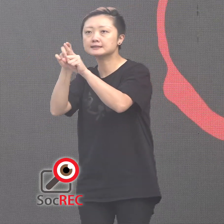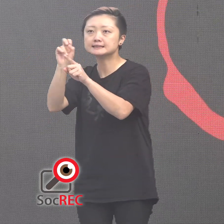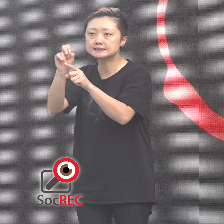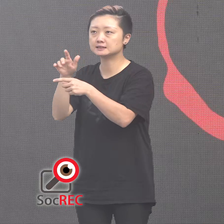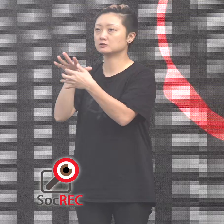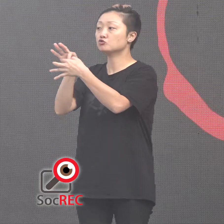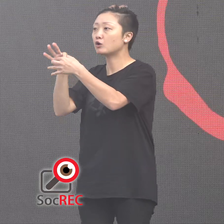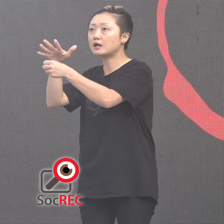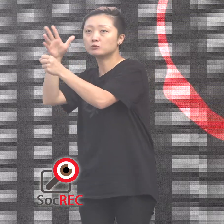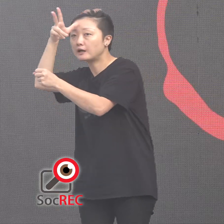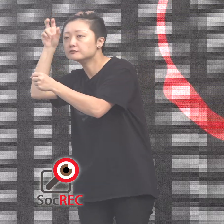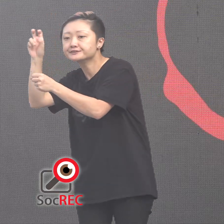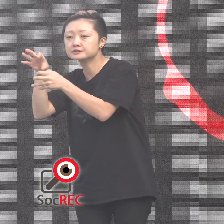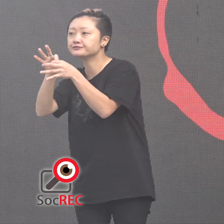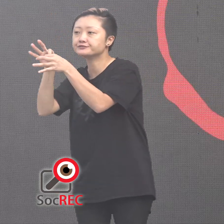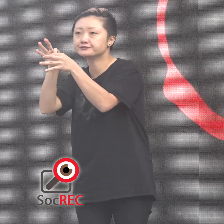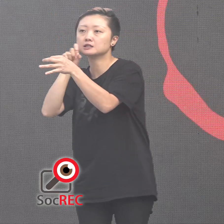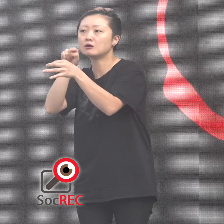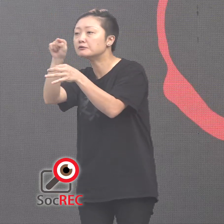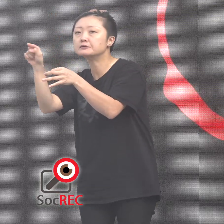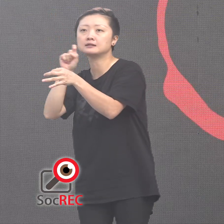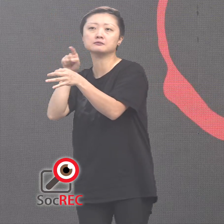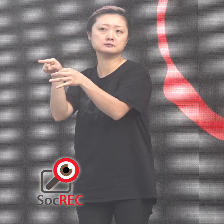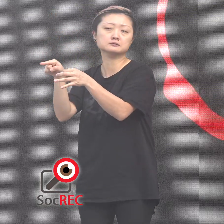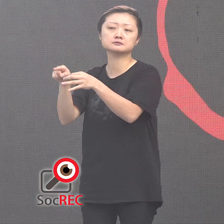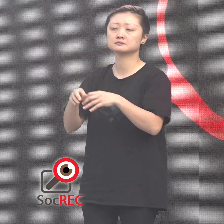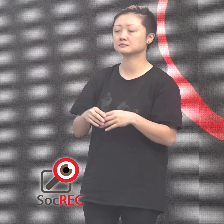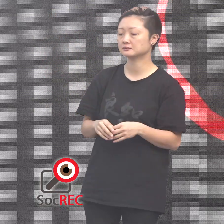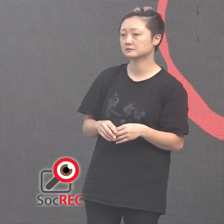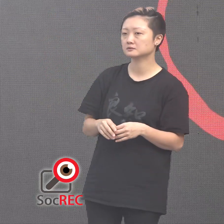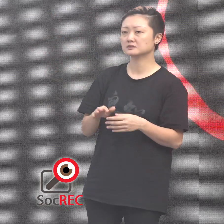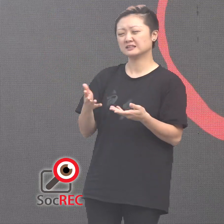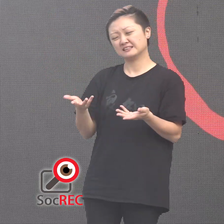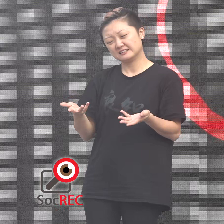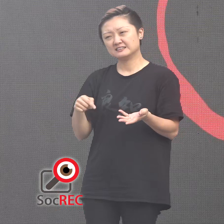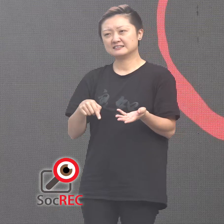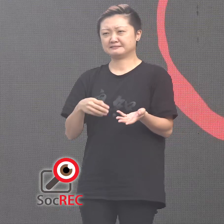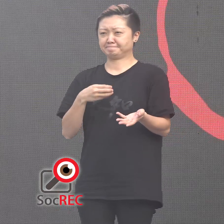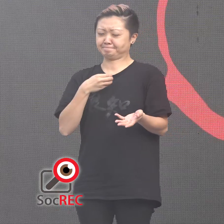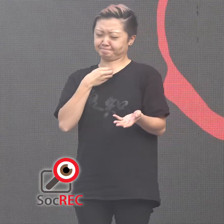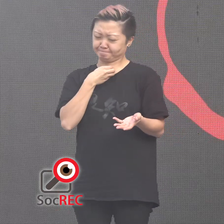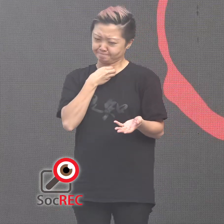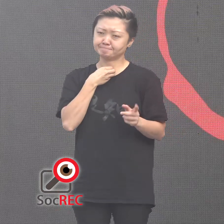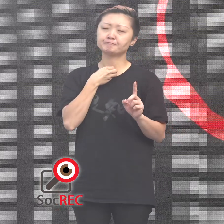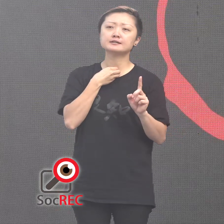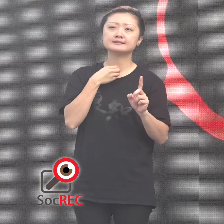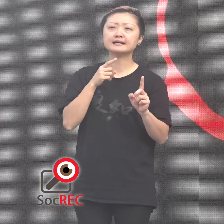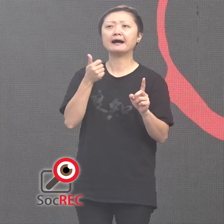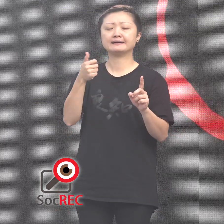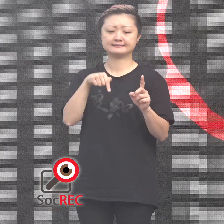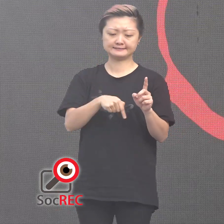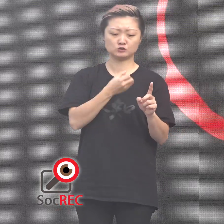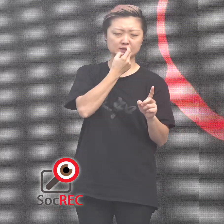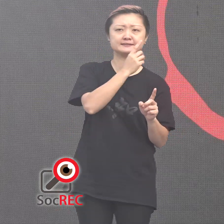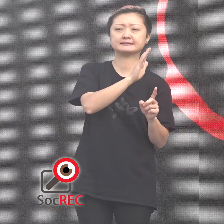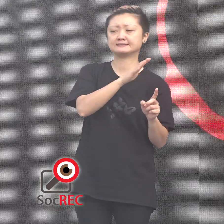雖然大家即都有一樣不是那麼好，或者是大家要去面對的現實，就是的確在國際上面現